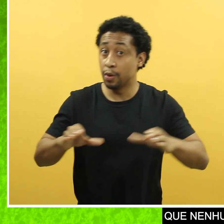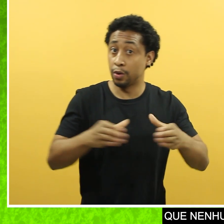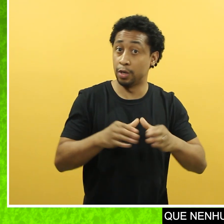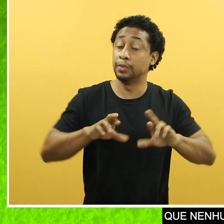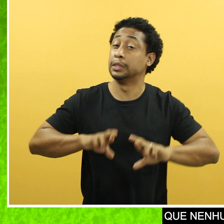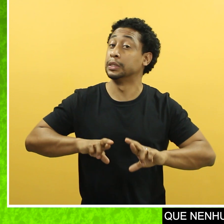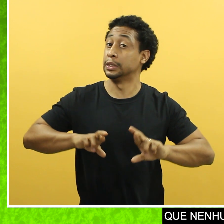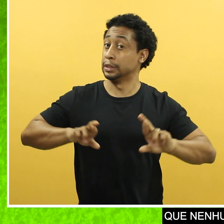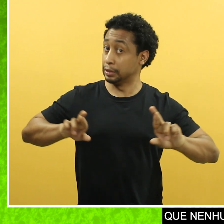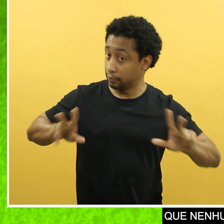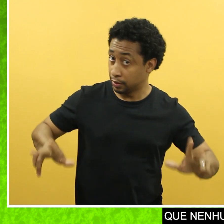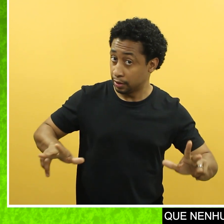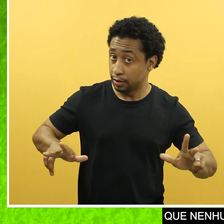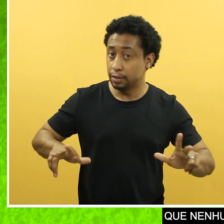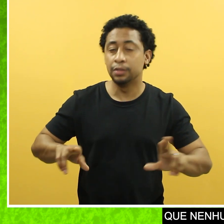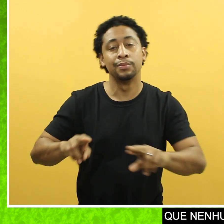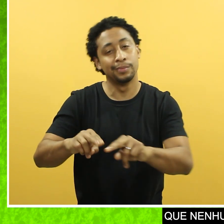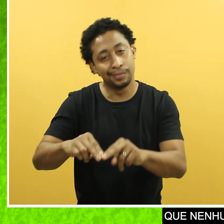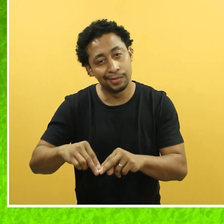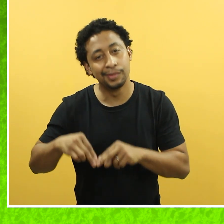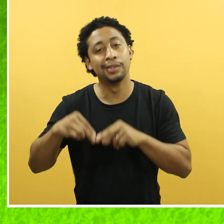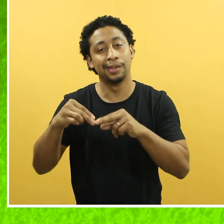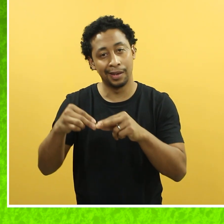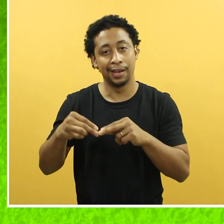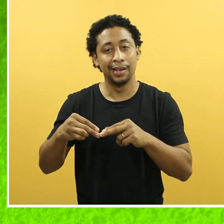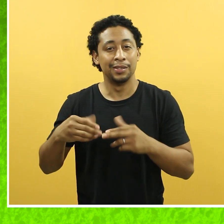que nenhum país os poderia alimentar.